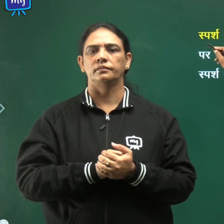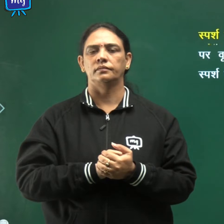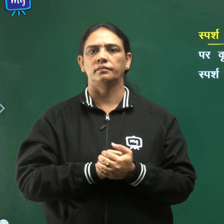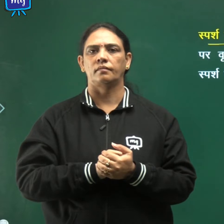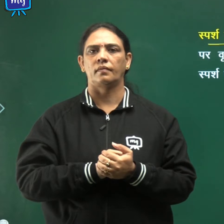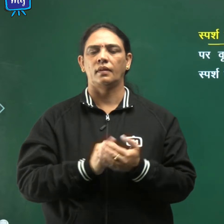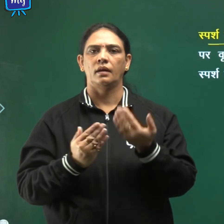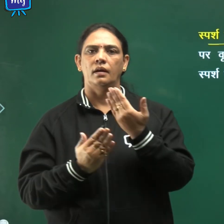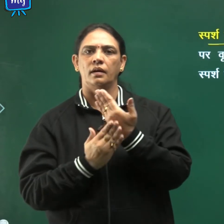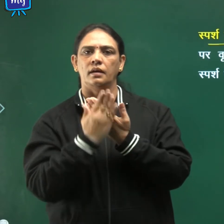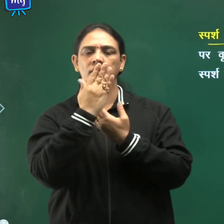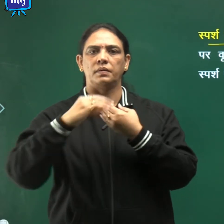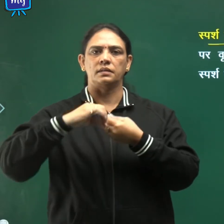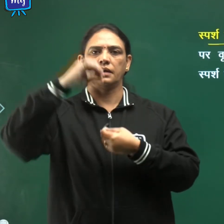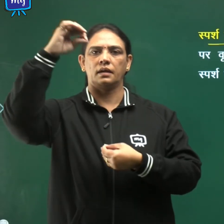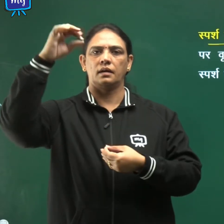स्पर्श रेखा